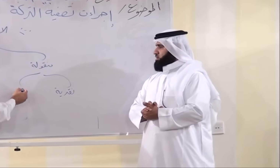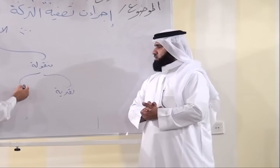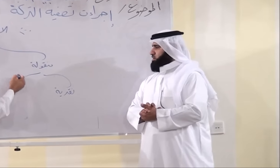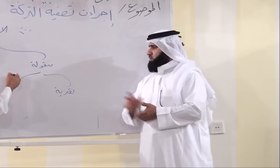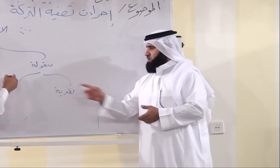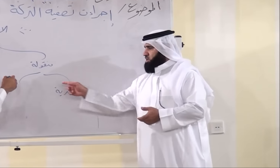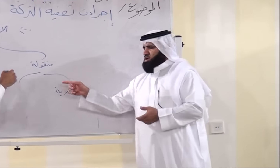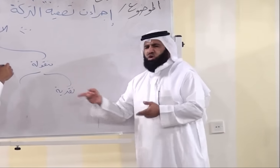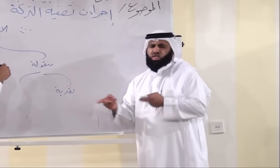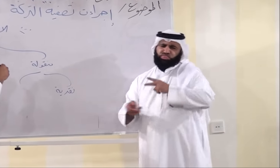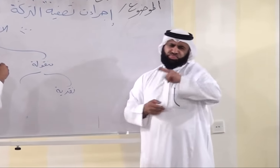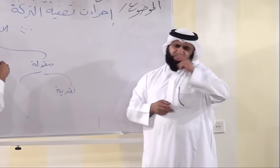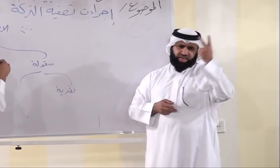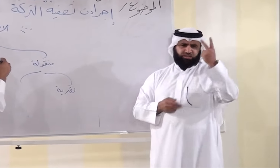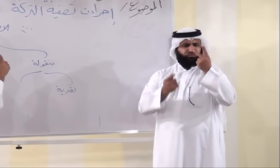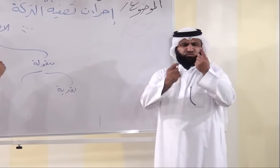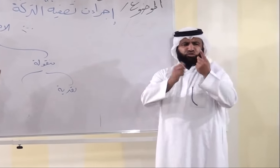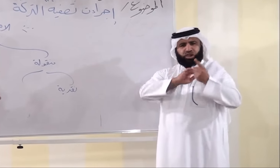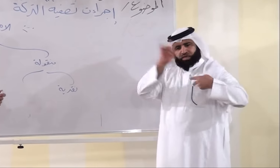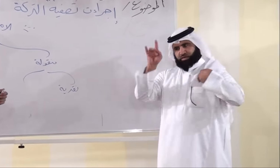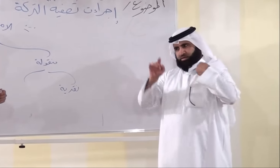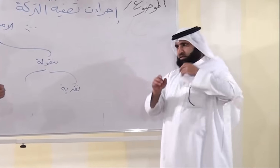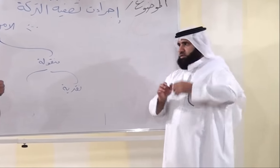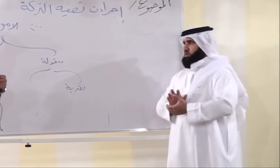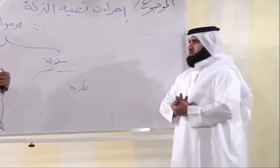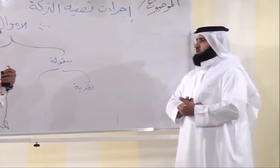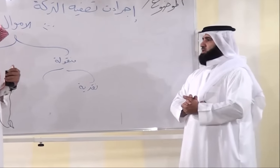أو غير نقدية، سواء كانت